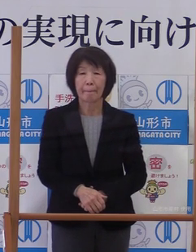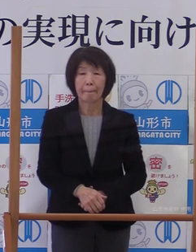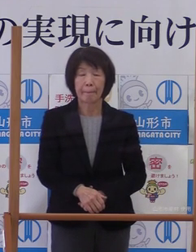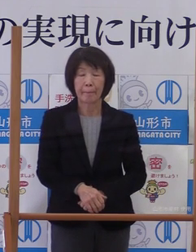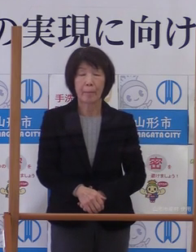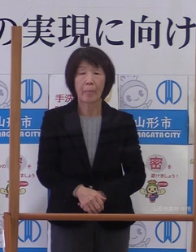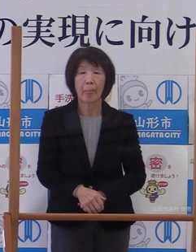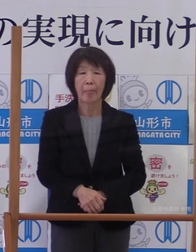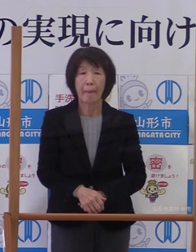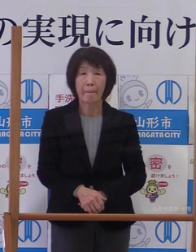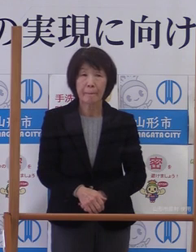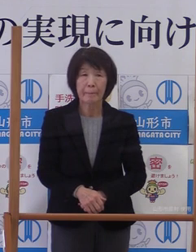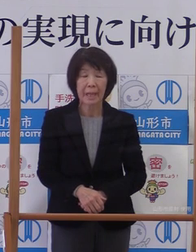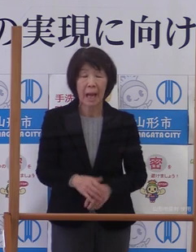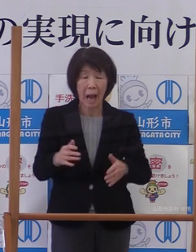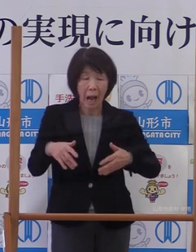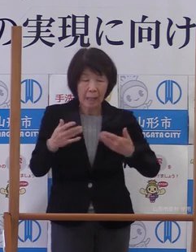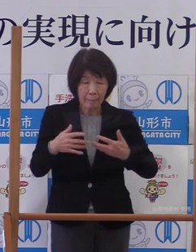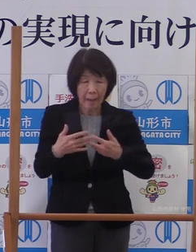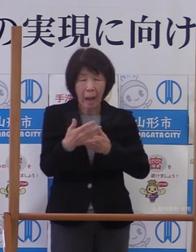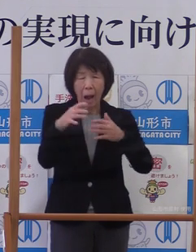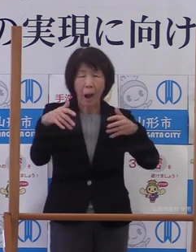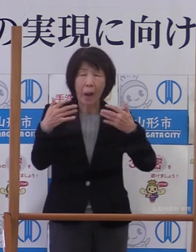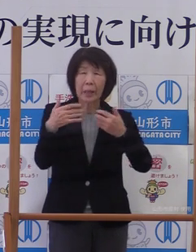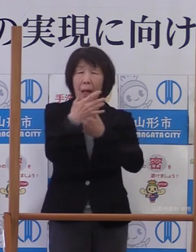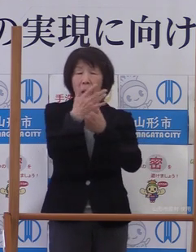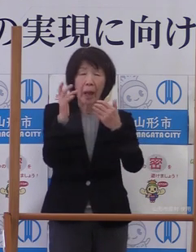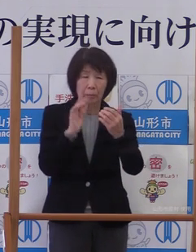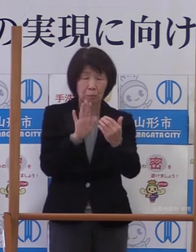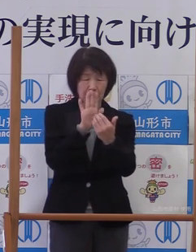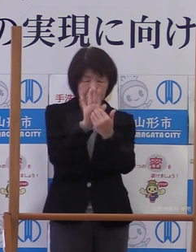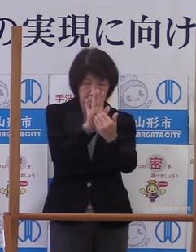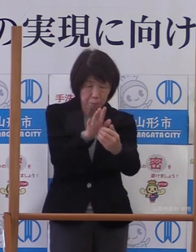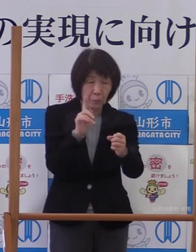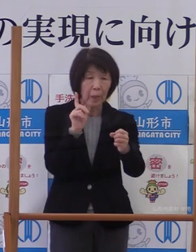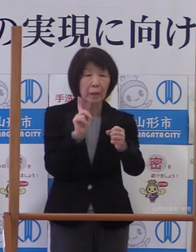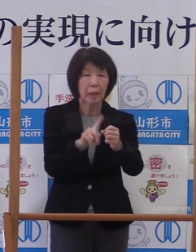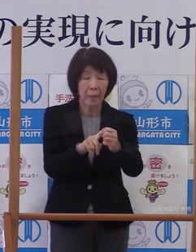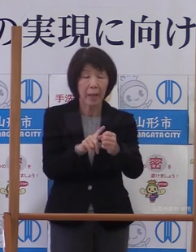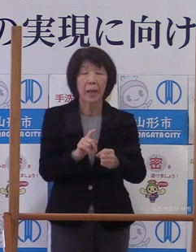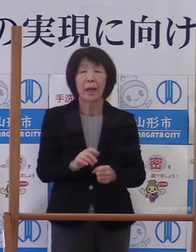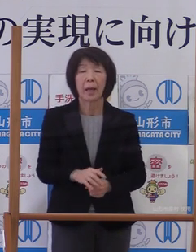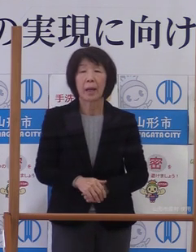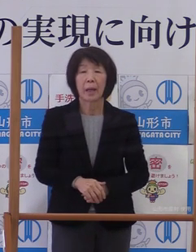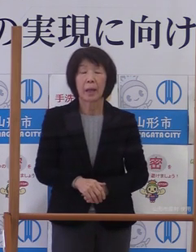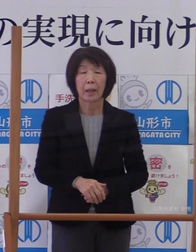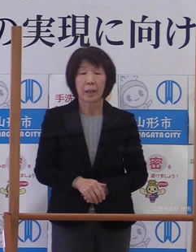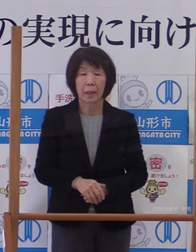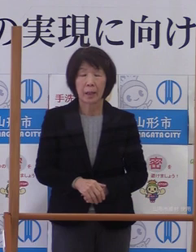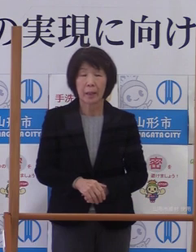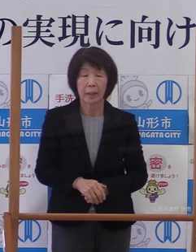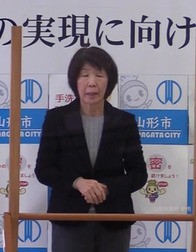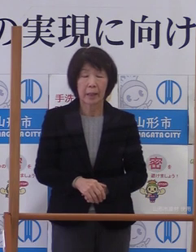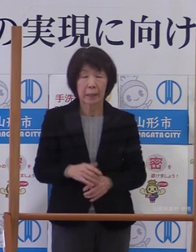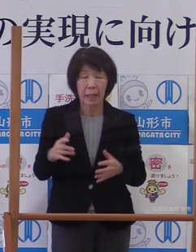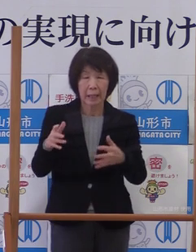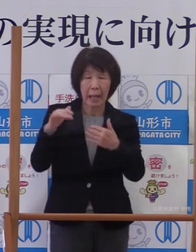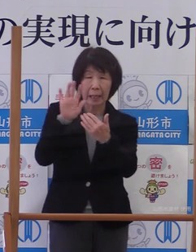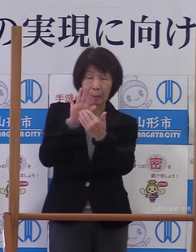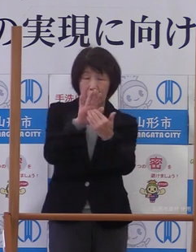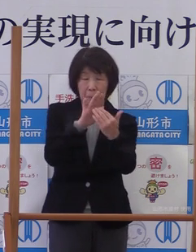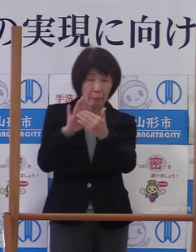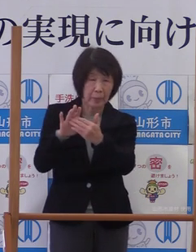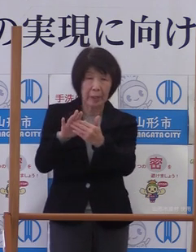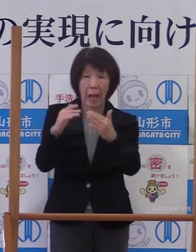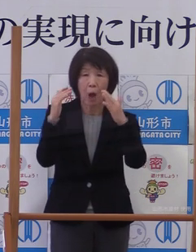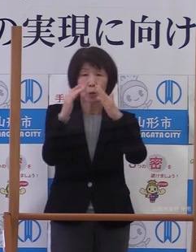さらに地球温暖化対策の推進のため、新たに高水準の気密断熱性能を有する